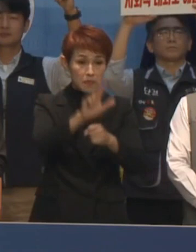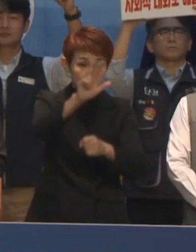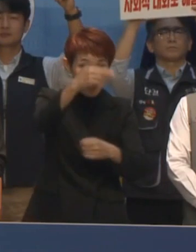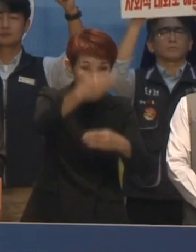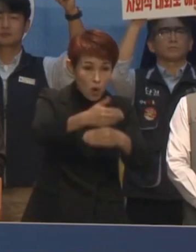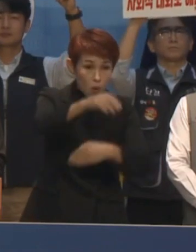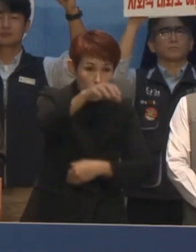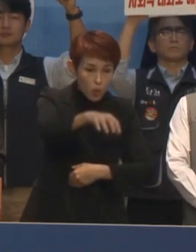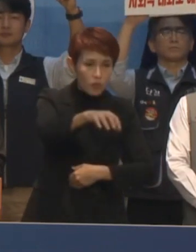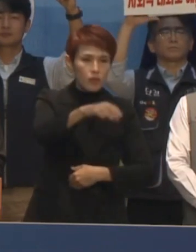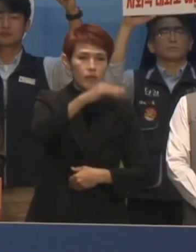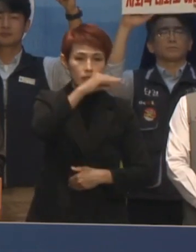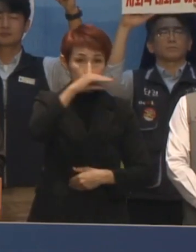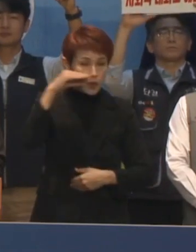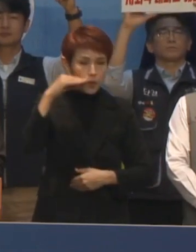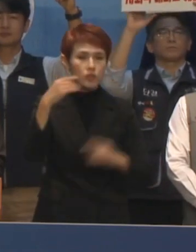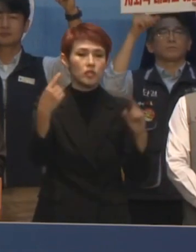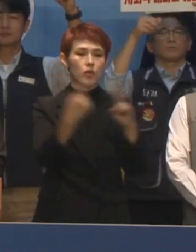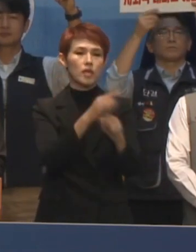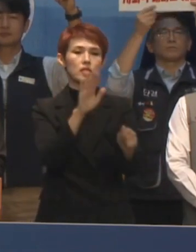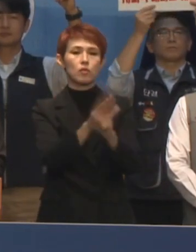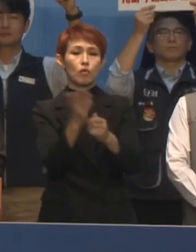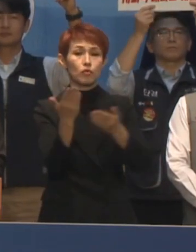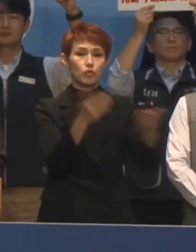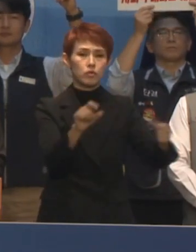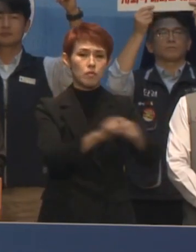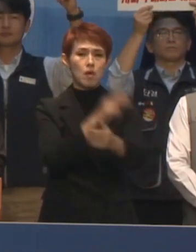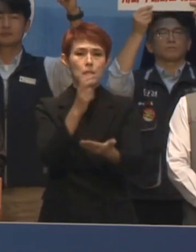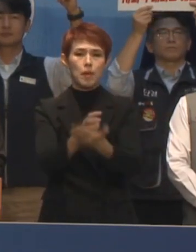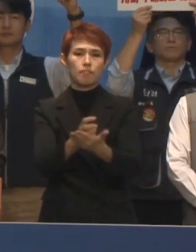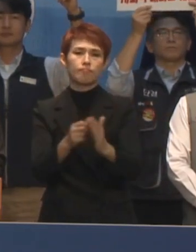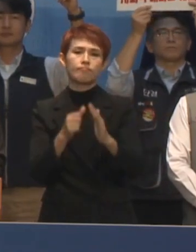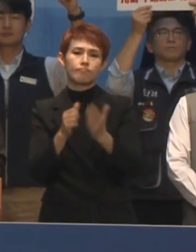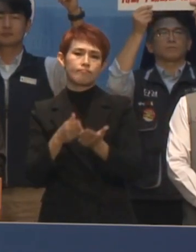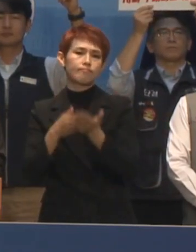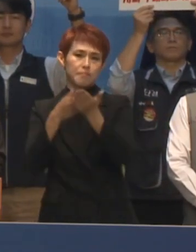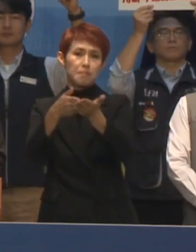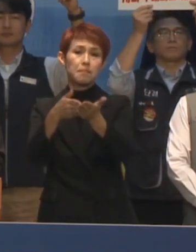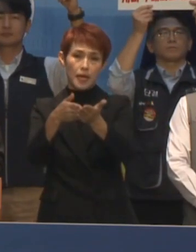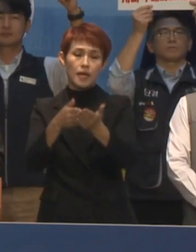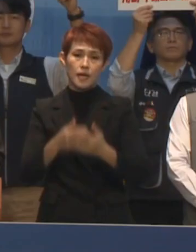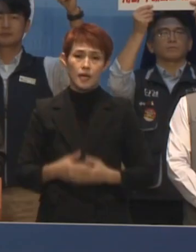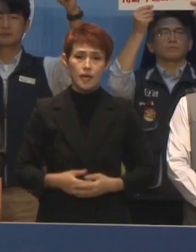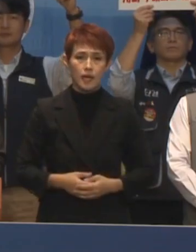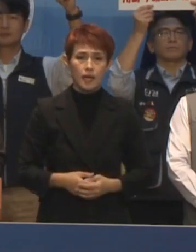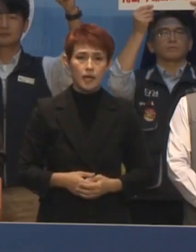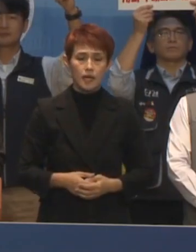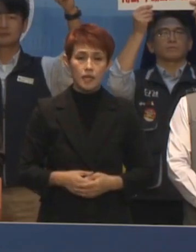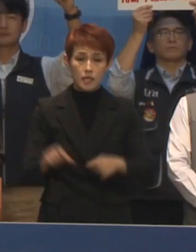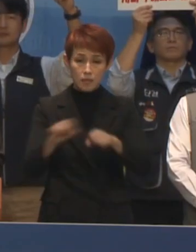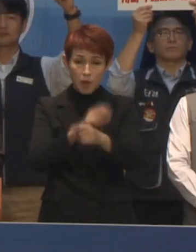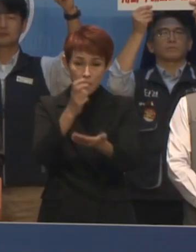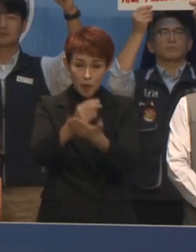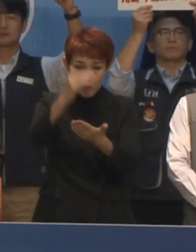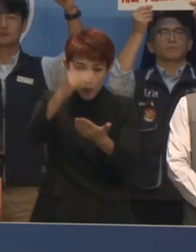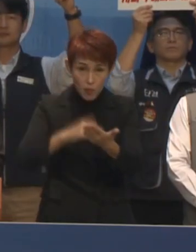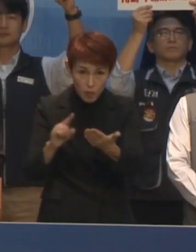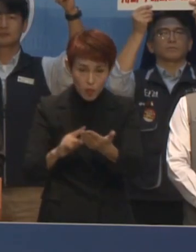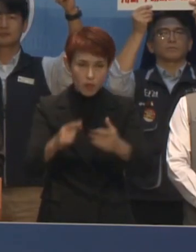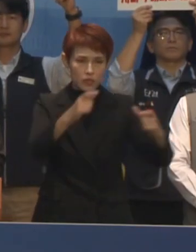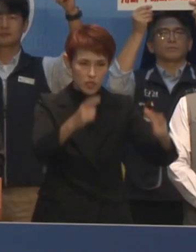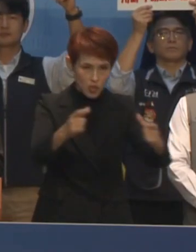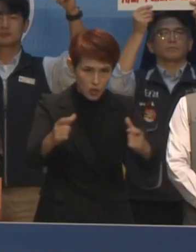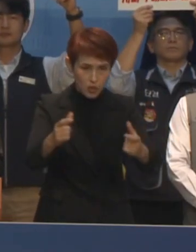지역에 정의로운 전환 지원을 위한 특별법을 대표 발의하였습니다. 이 특별법은 지역과